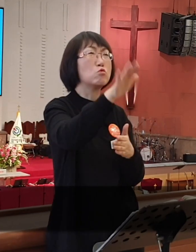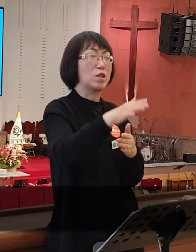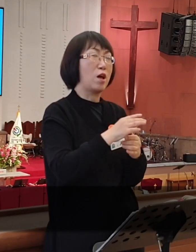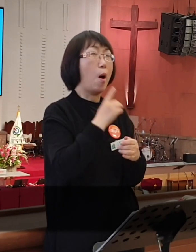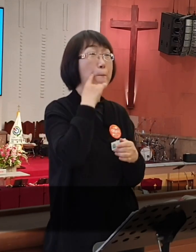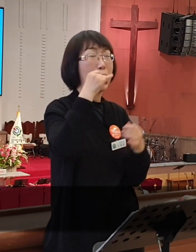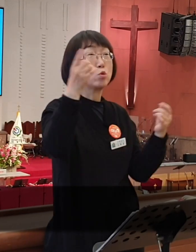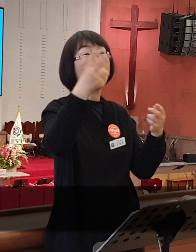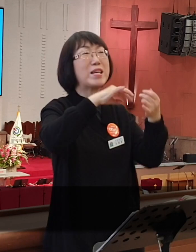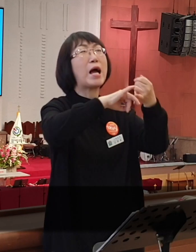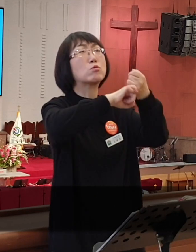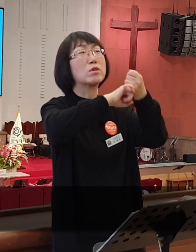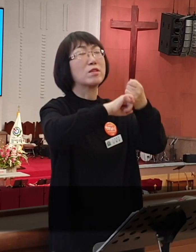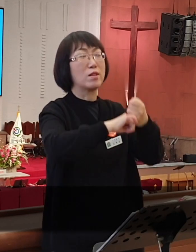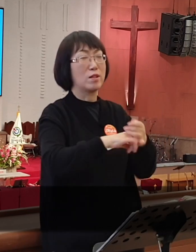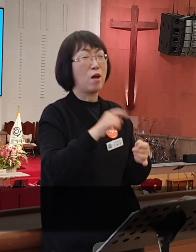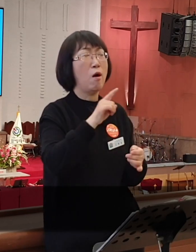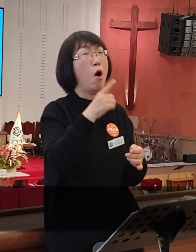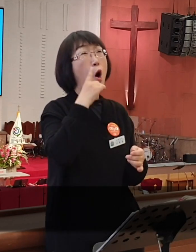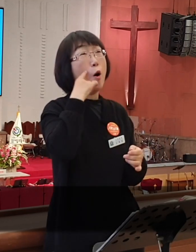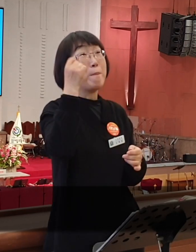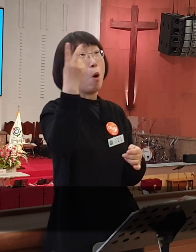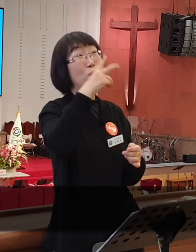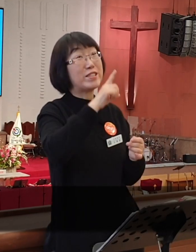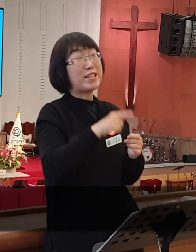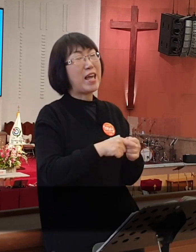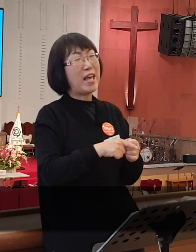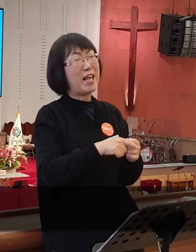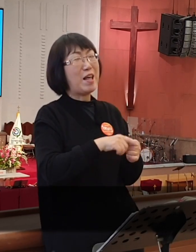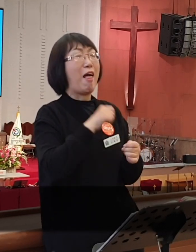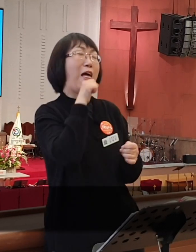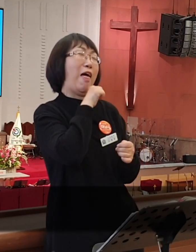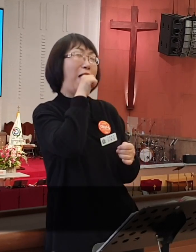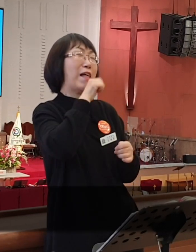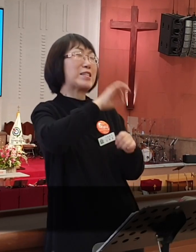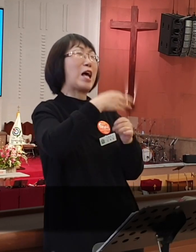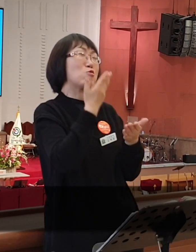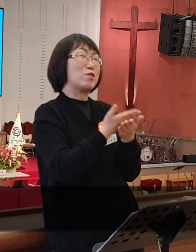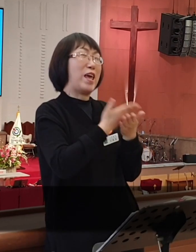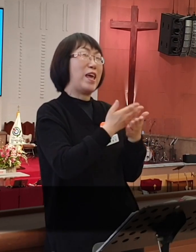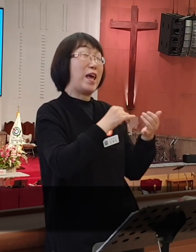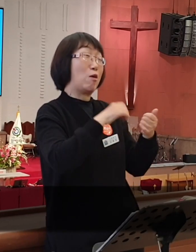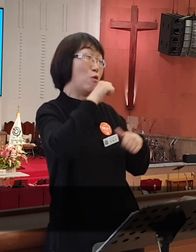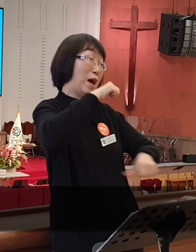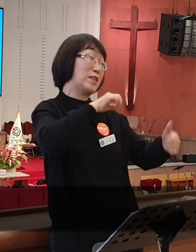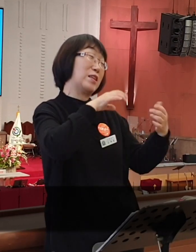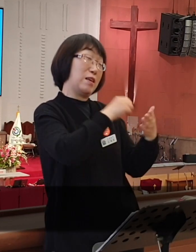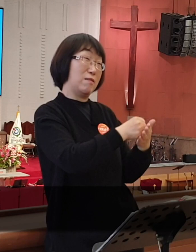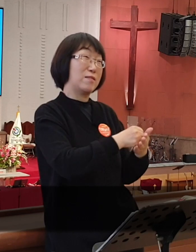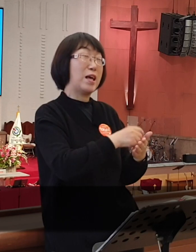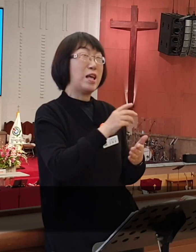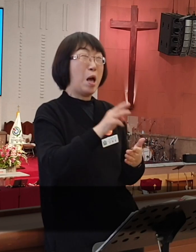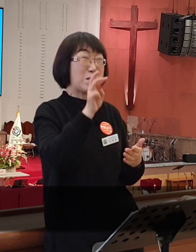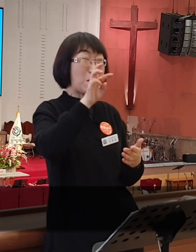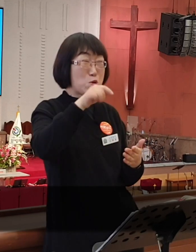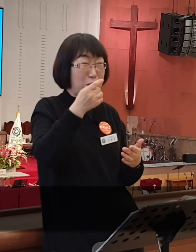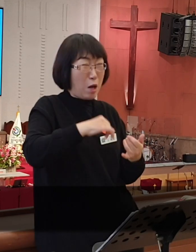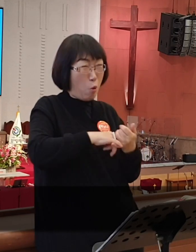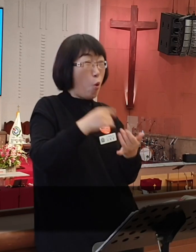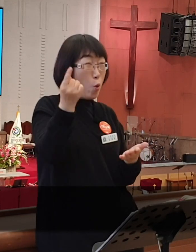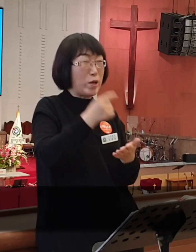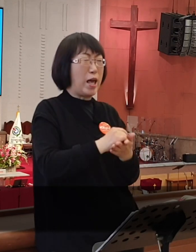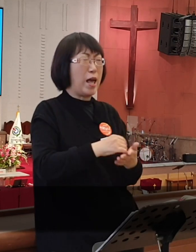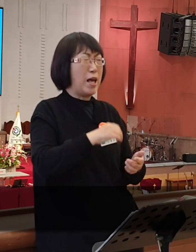아니요. 엄마는 약속합니다. 엄마가 올 때 브라보콘을 사온다고 그러든지, 아니면 엄마가 30분 안에 온다고